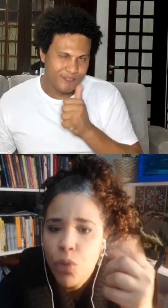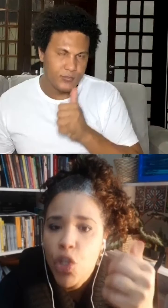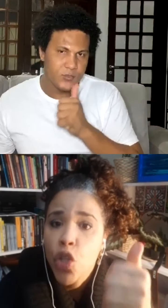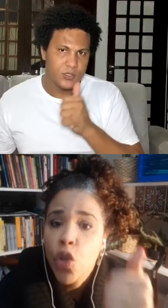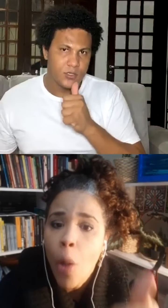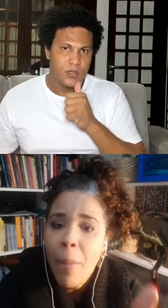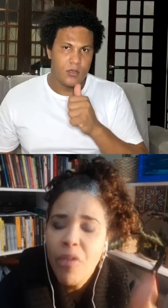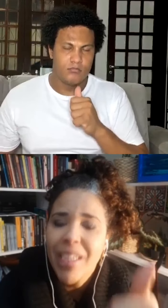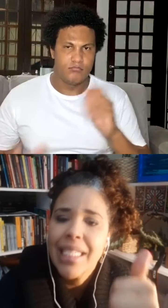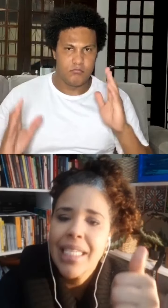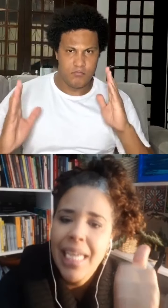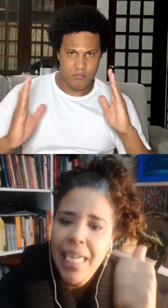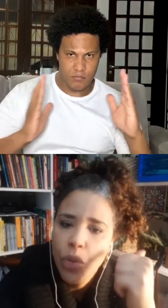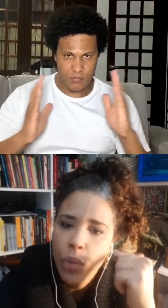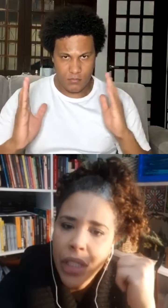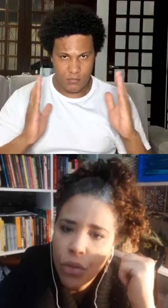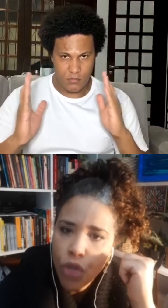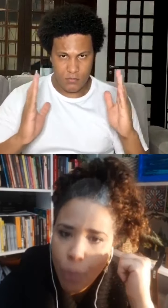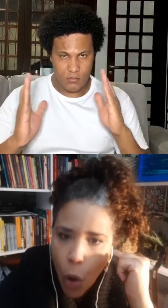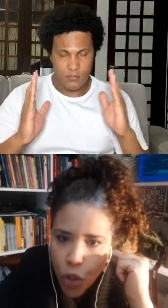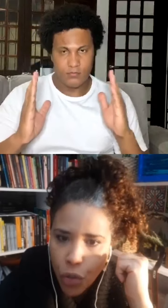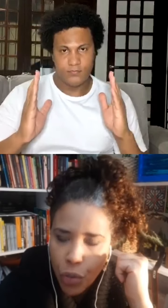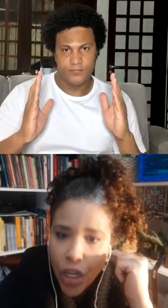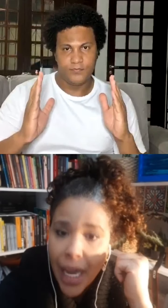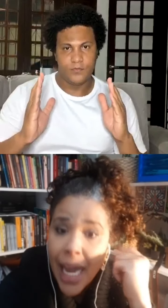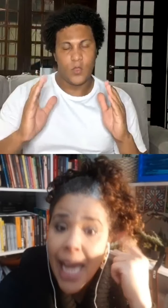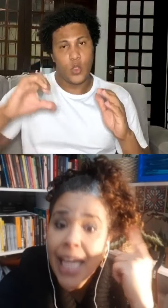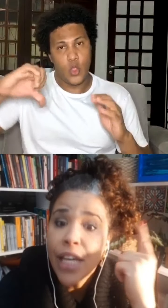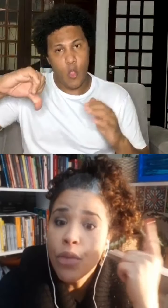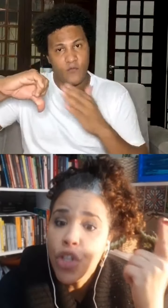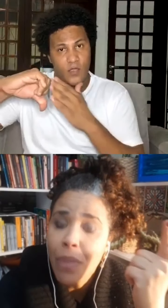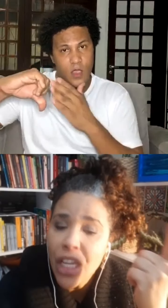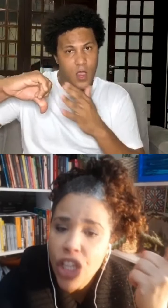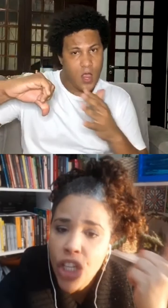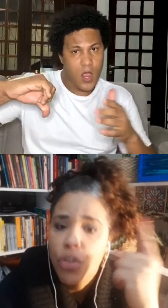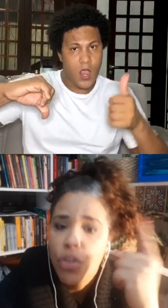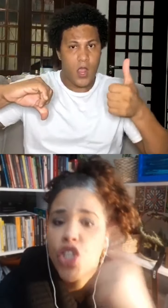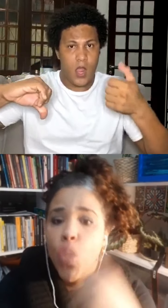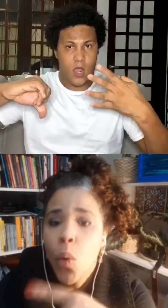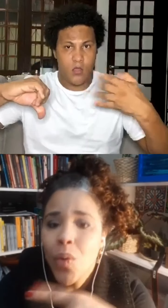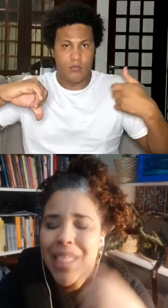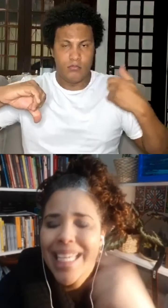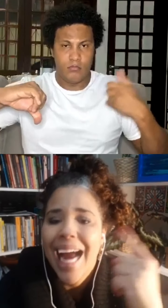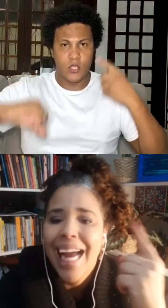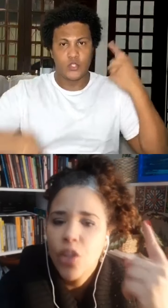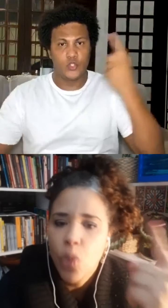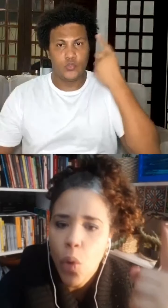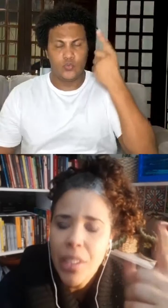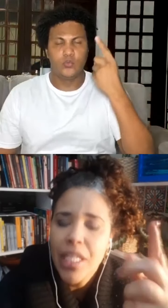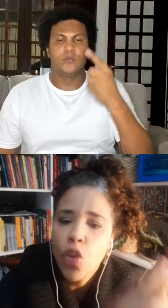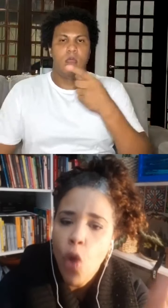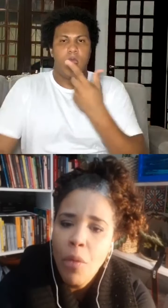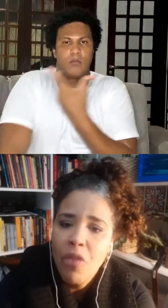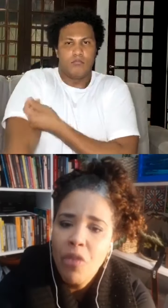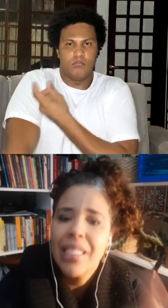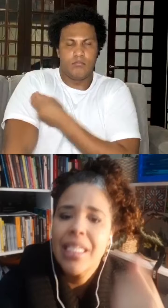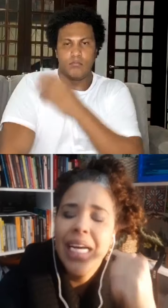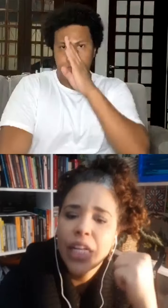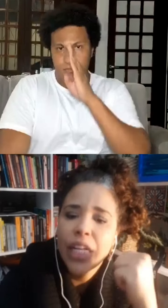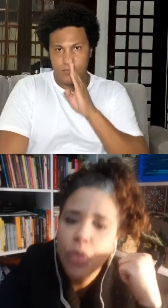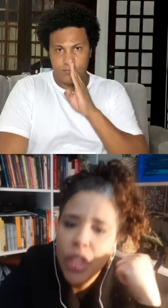anos, tomam vacina gratuita nos postos. E os meninos de 11 a 14 tomam